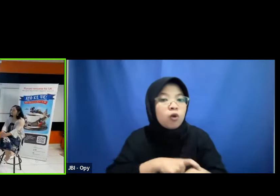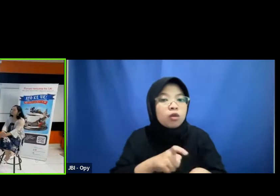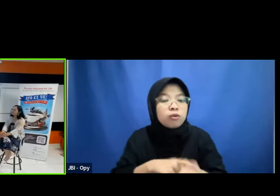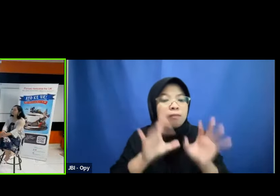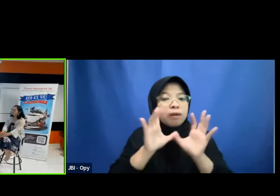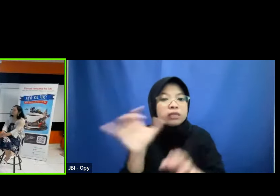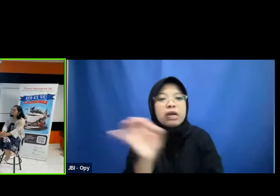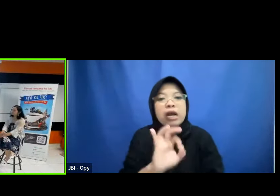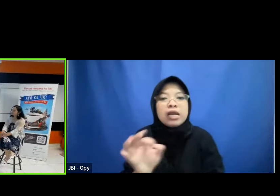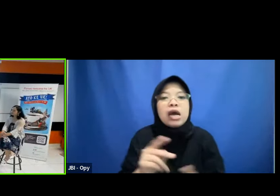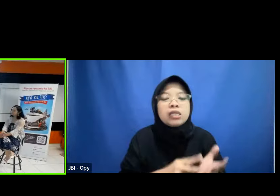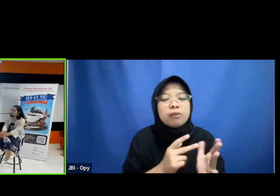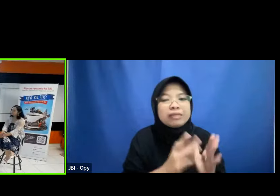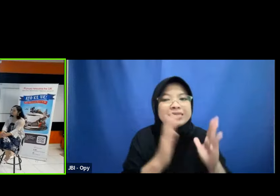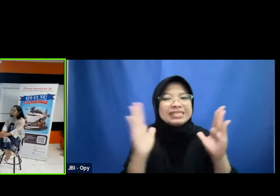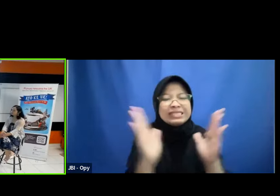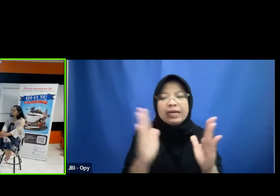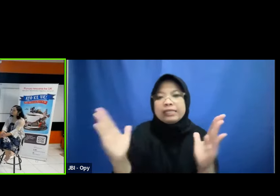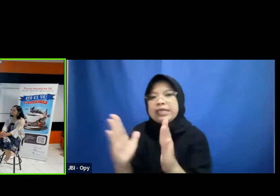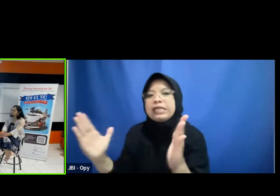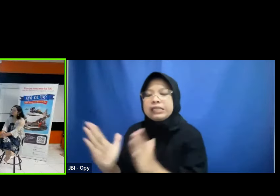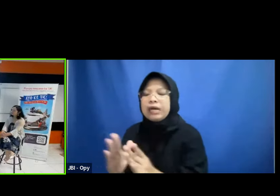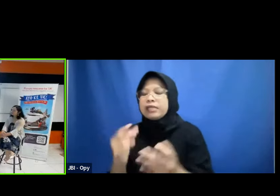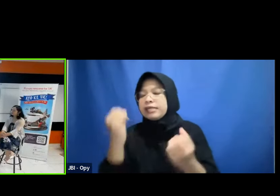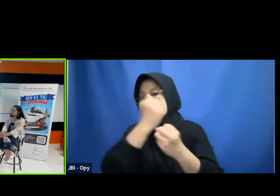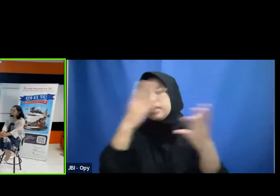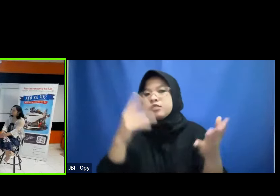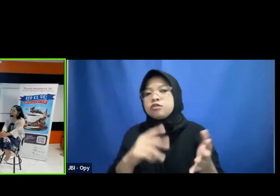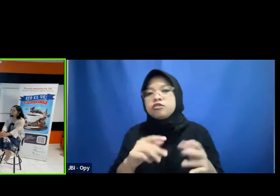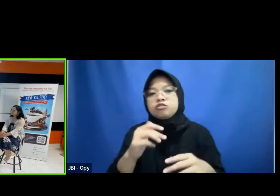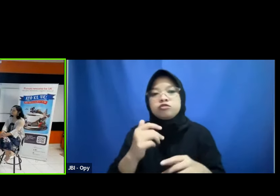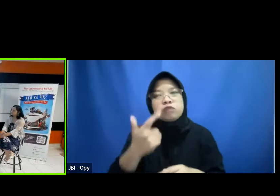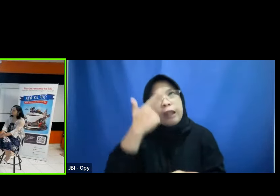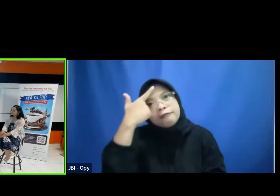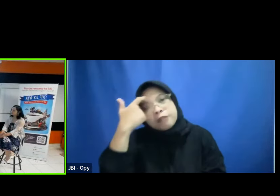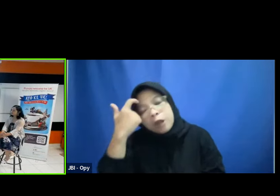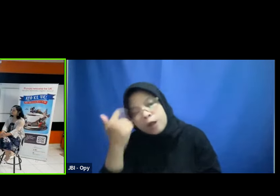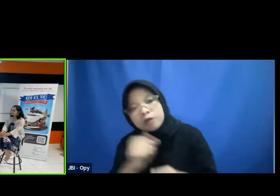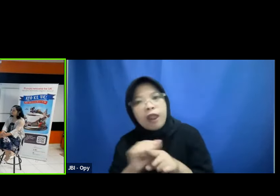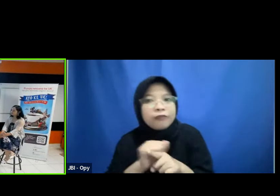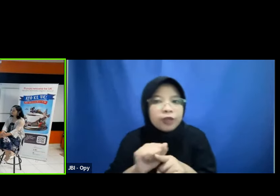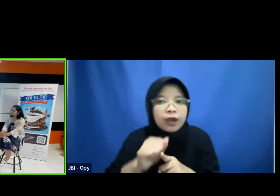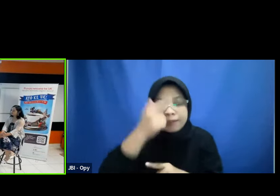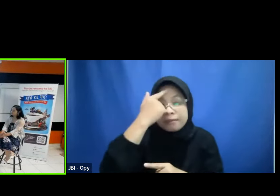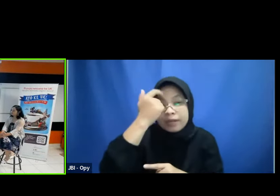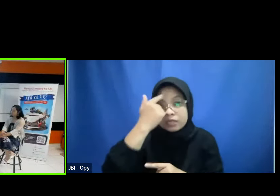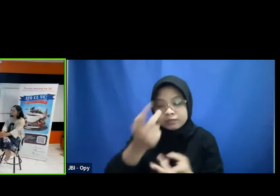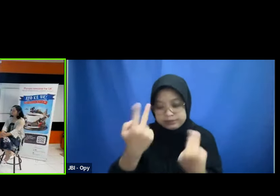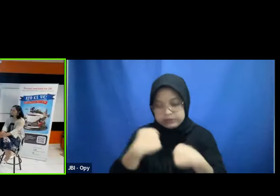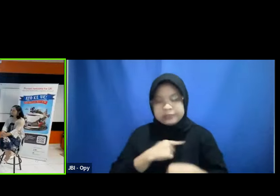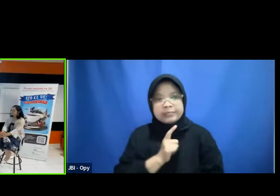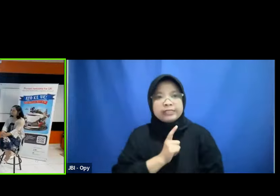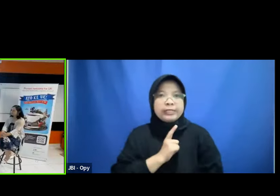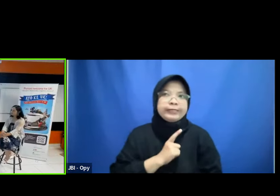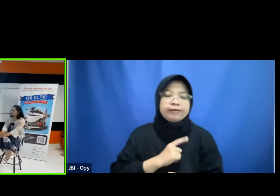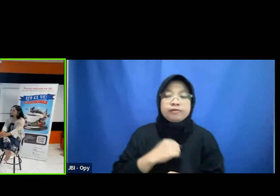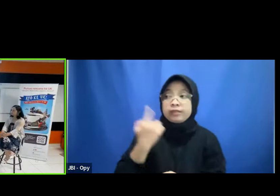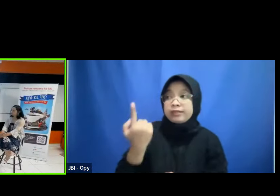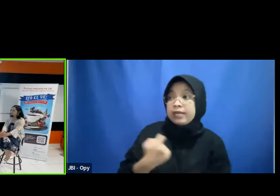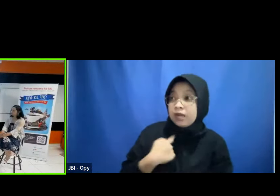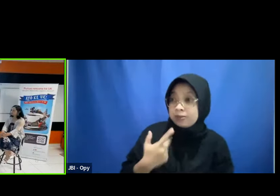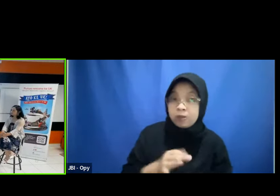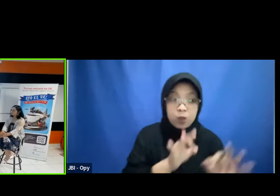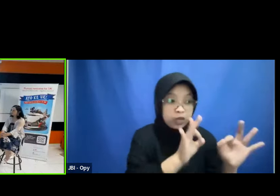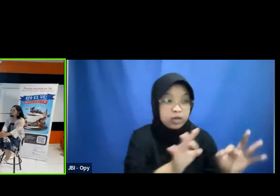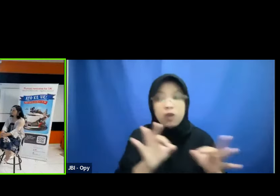banyak jadi itu sih mungkin ketika latihan muk up interview Eh sama diri kalian sendiri ditanya lagi kayak